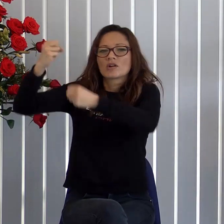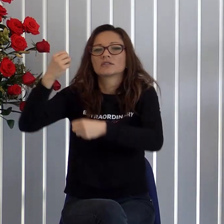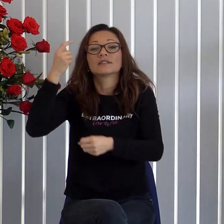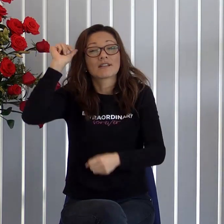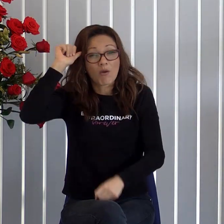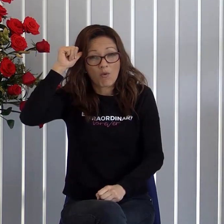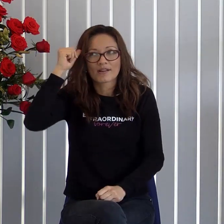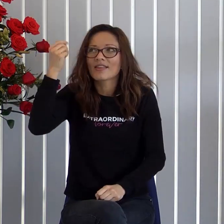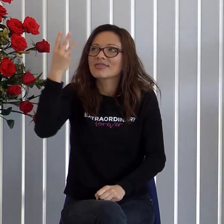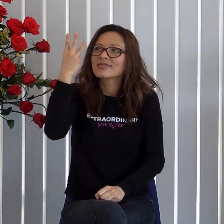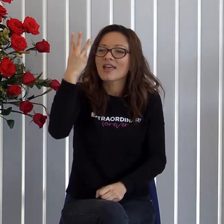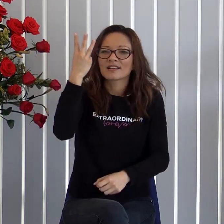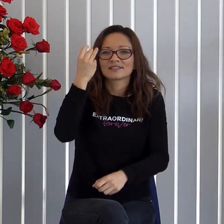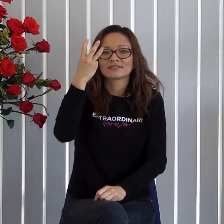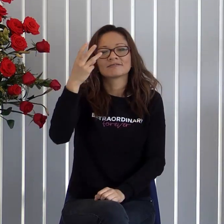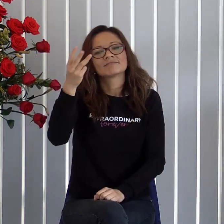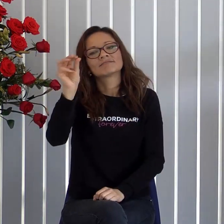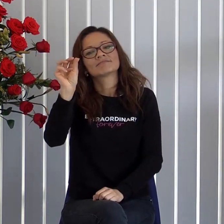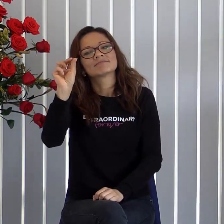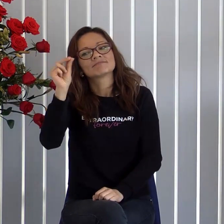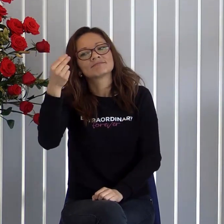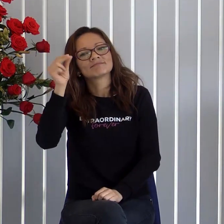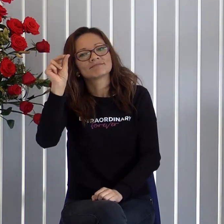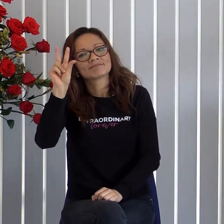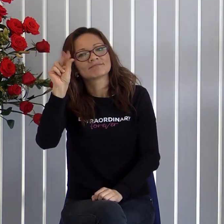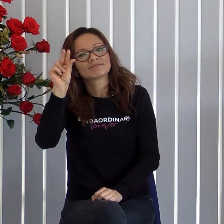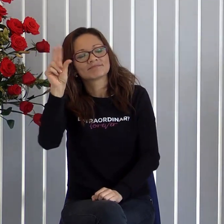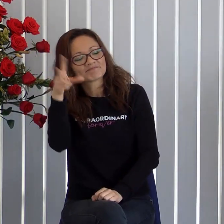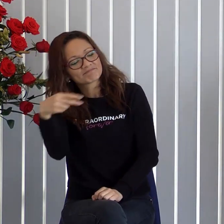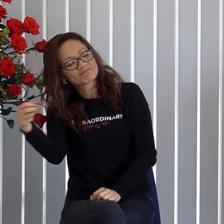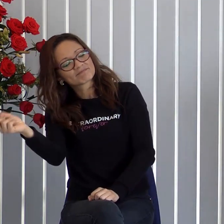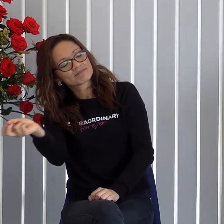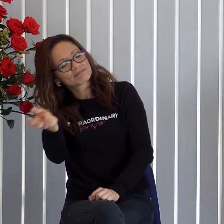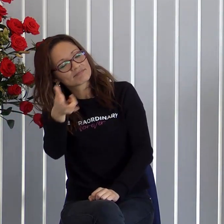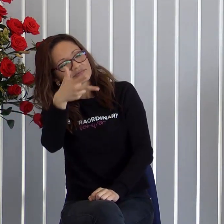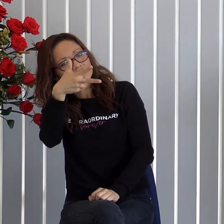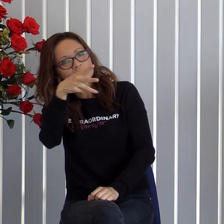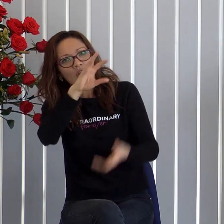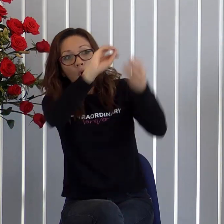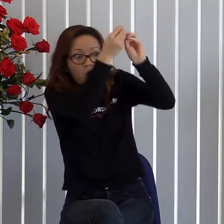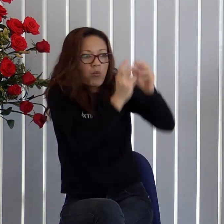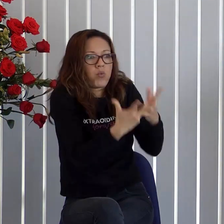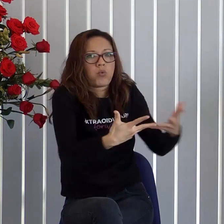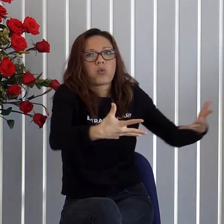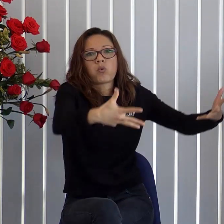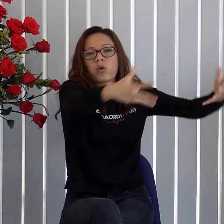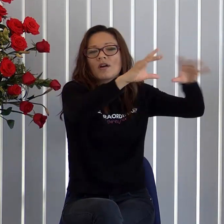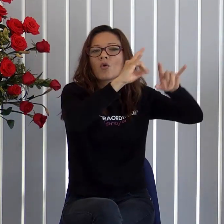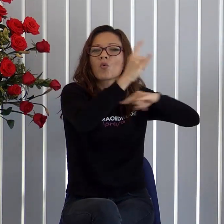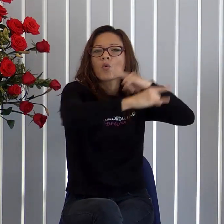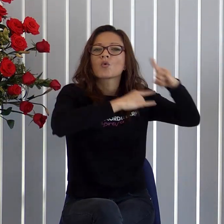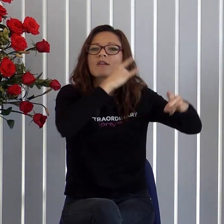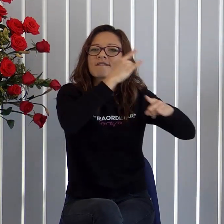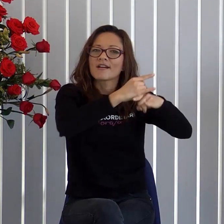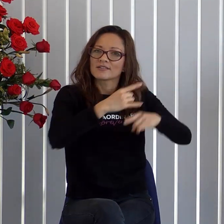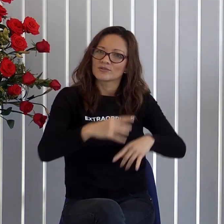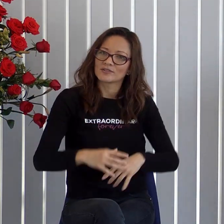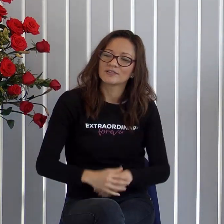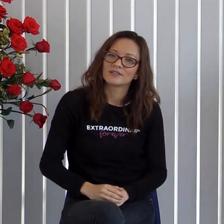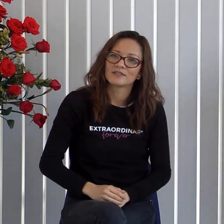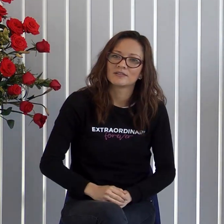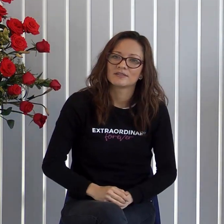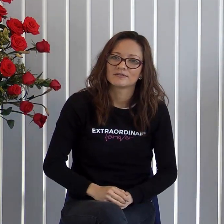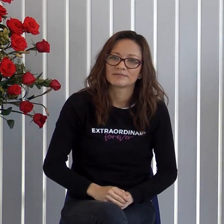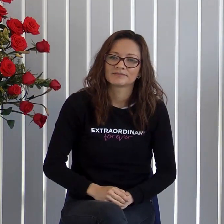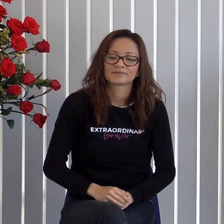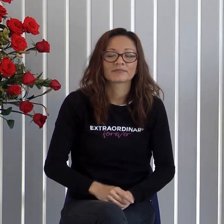dedos, con una pizca, desplegó el universo, como dijo Nefer Quirós, quien ya murió